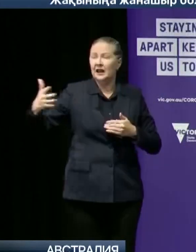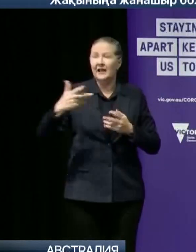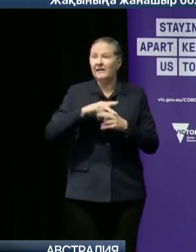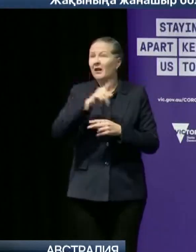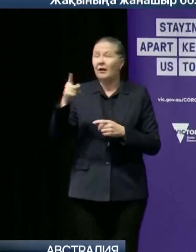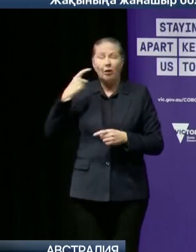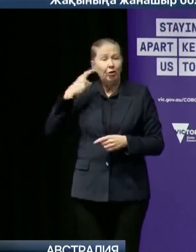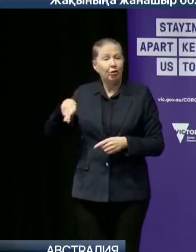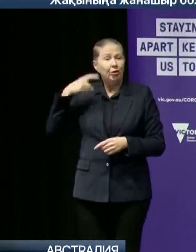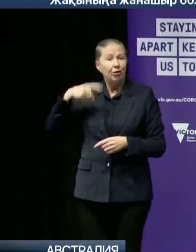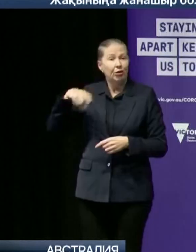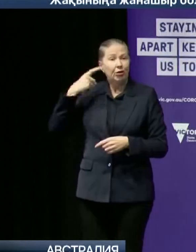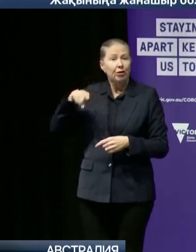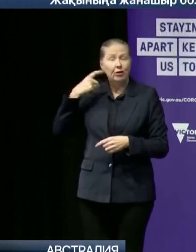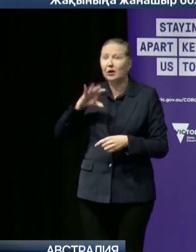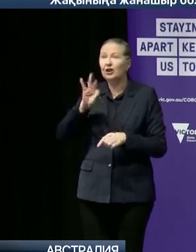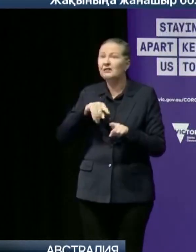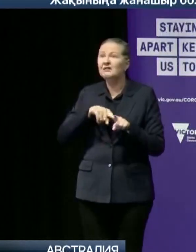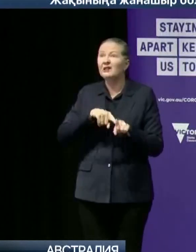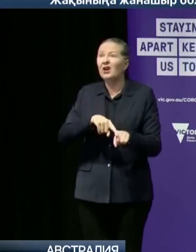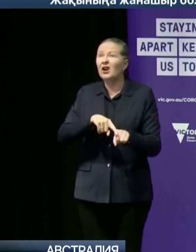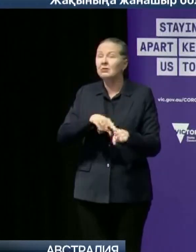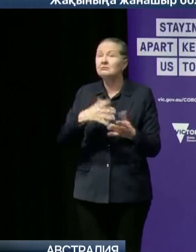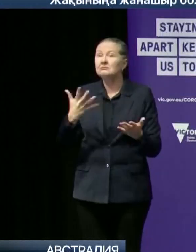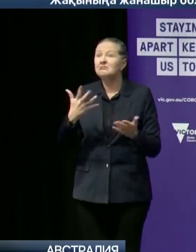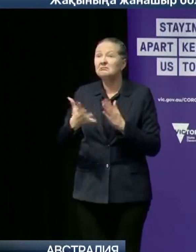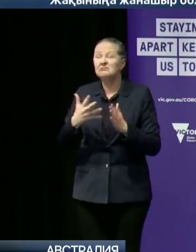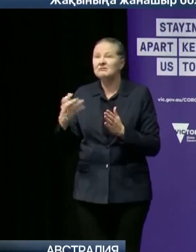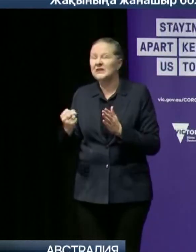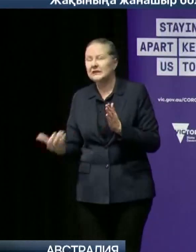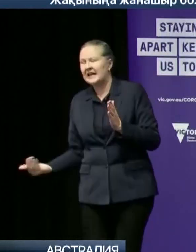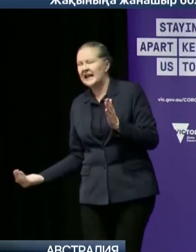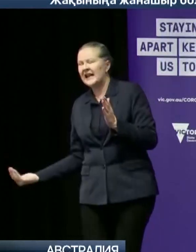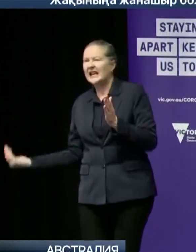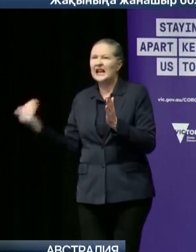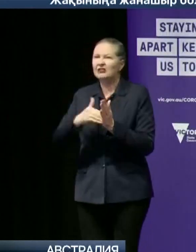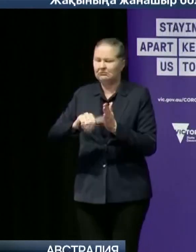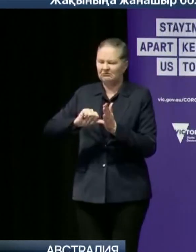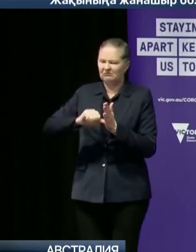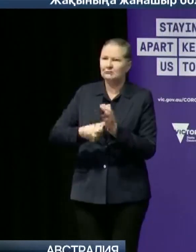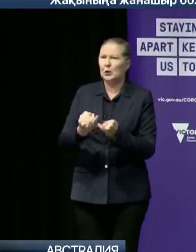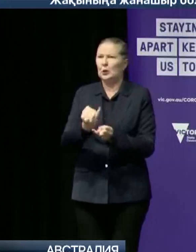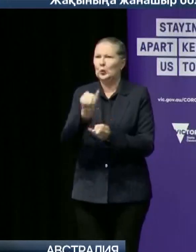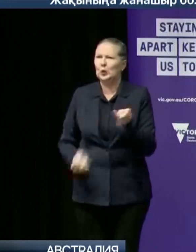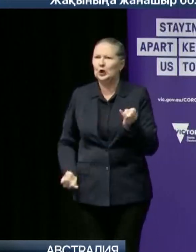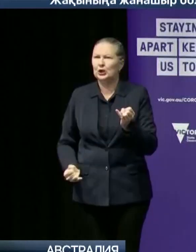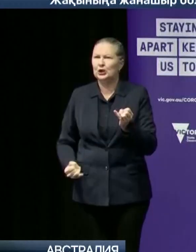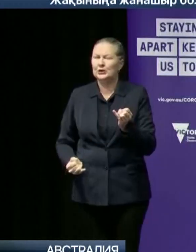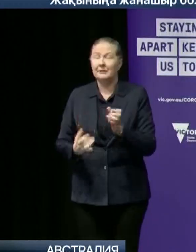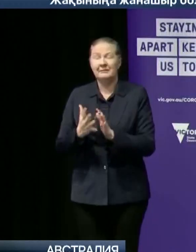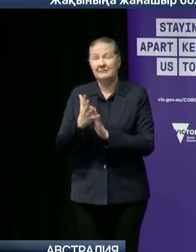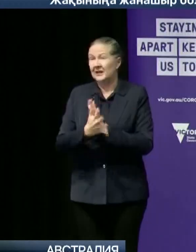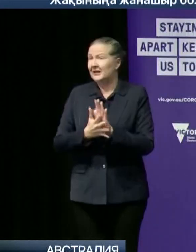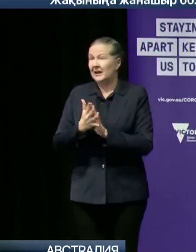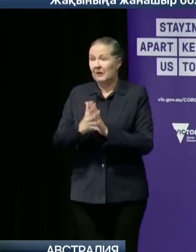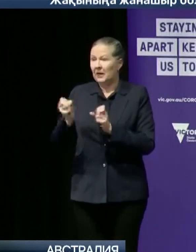Однако, если люди не будут следовать правилам, нам придется ввести дополнительные ограничения. И нам, возможно, придется продлить период, в течение